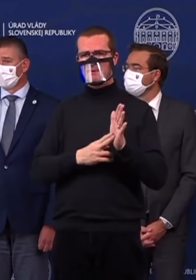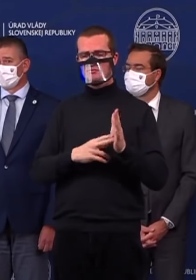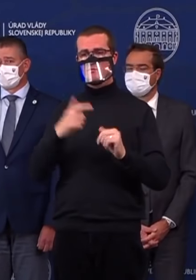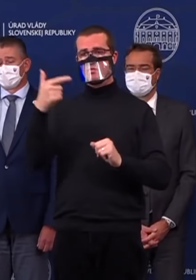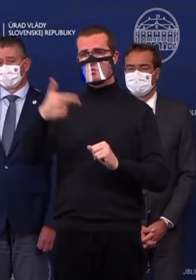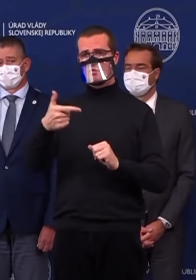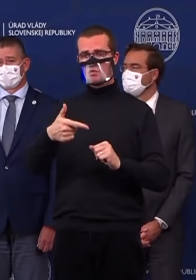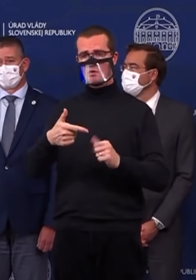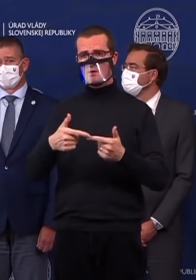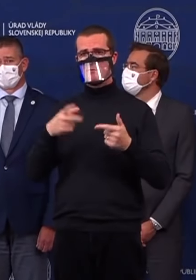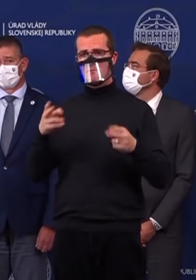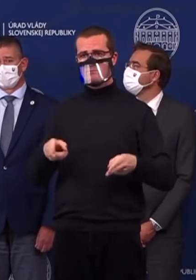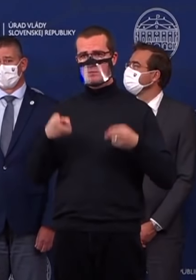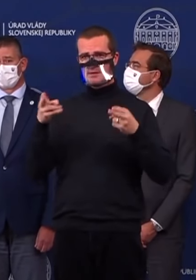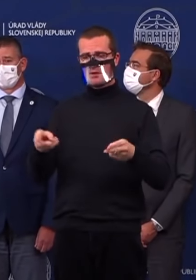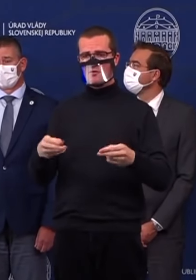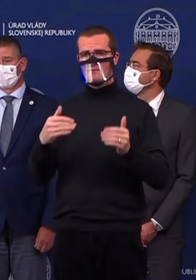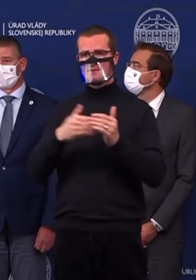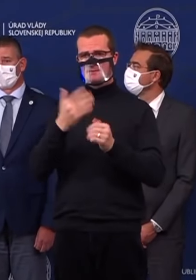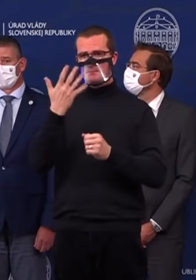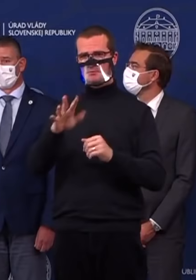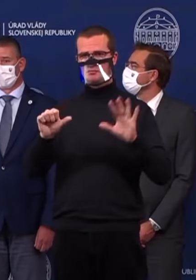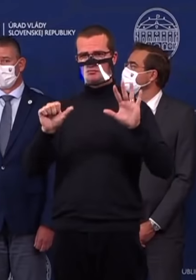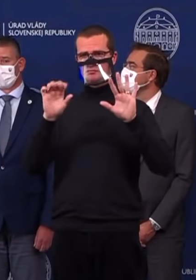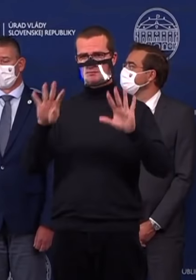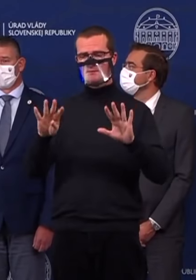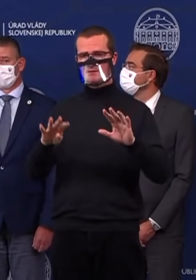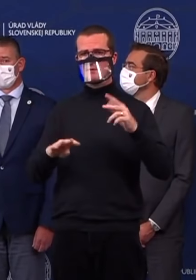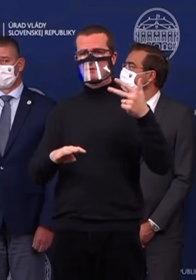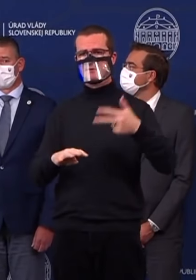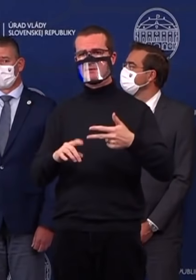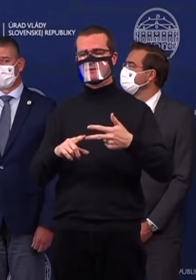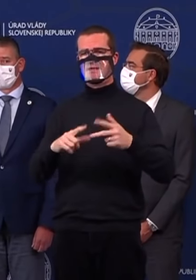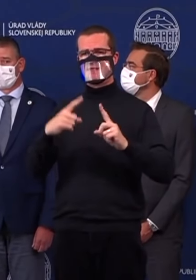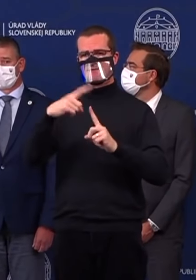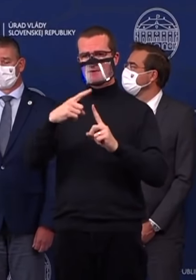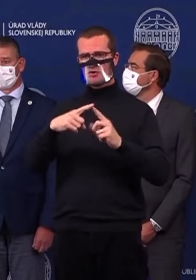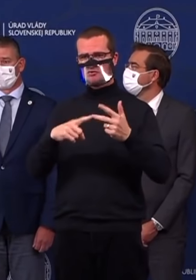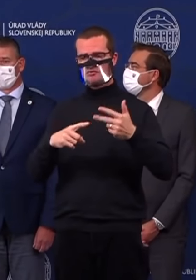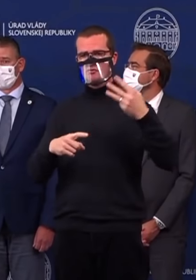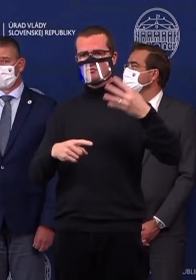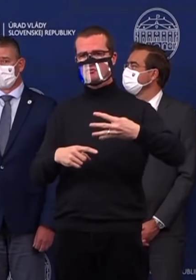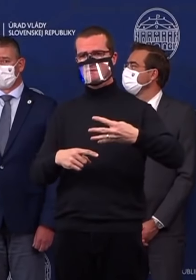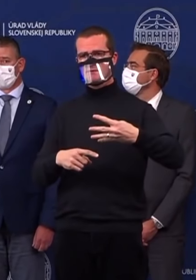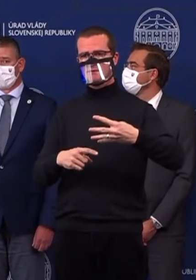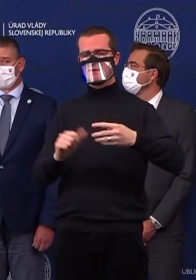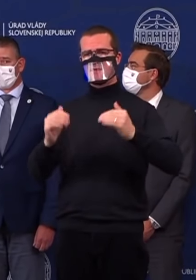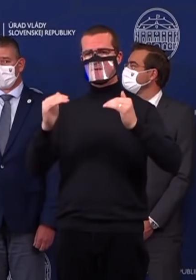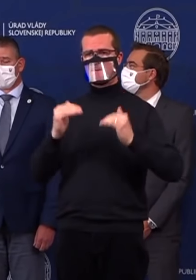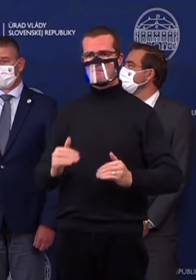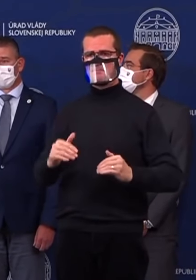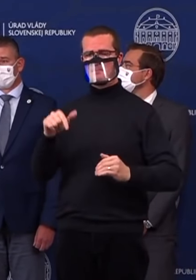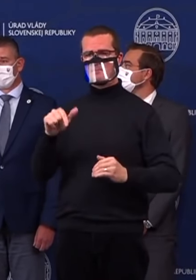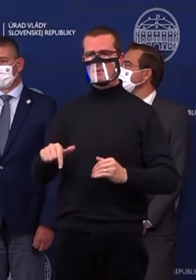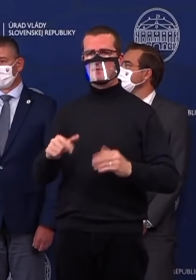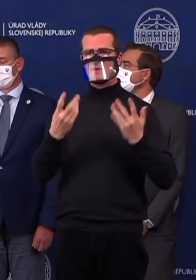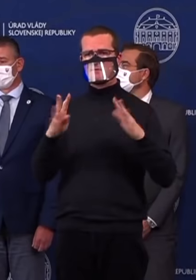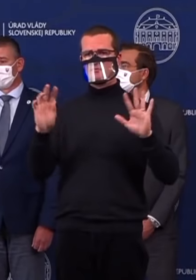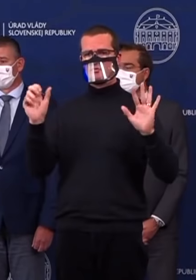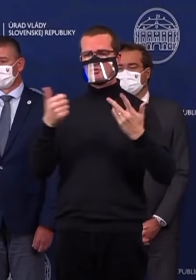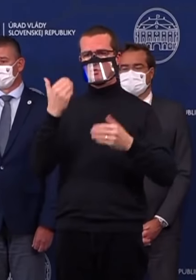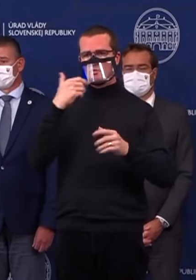druhé v poradí Bardejov 1569, nasledovaný Tvrdošínom a najmenej 916 ľudí